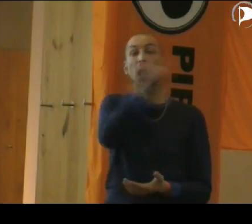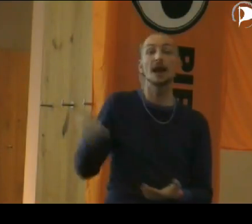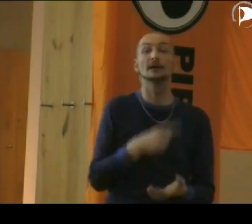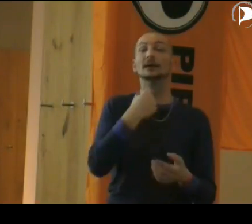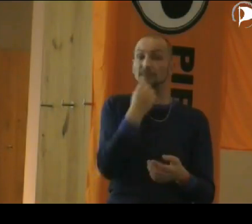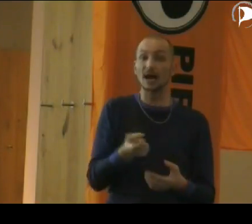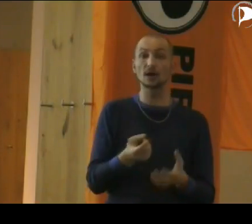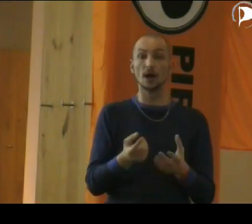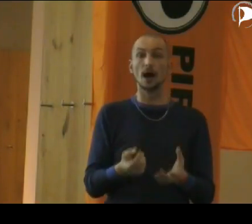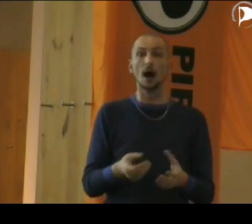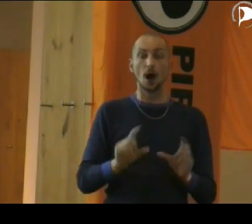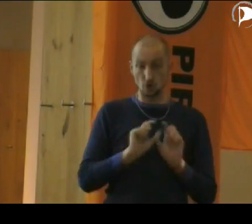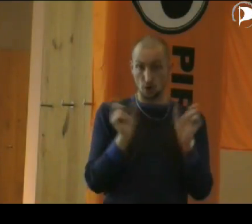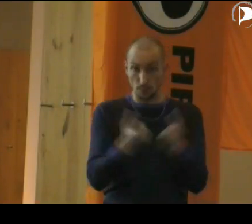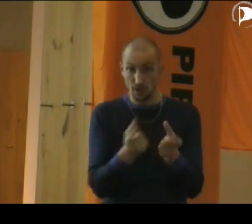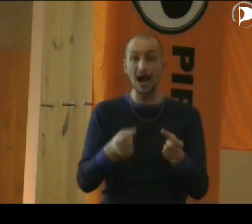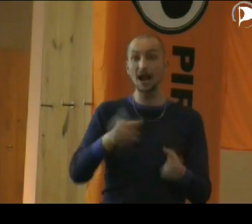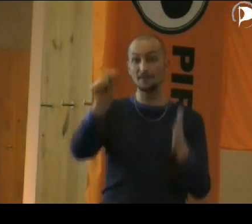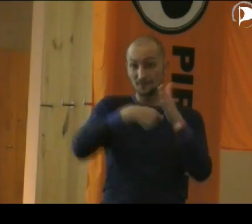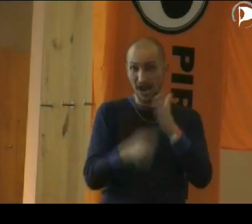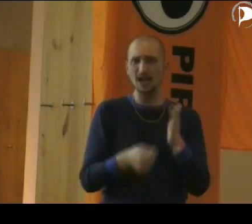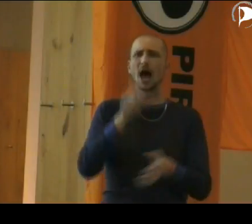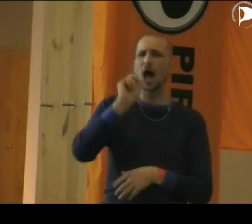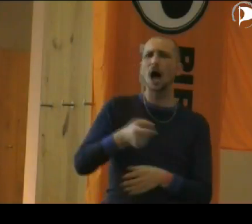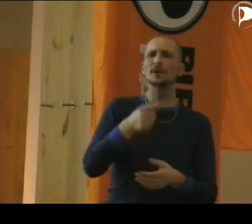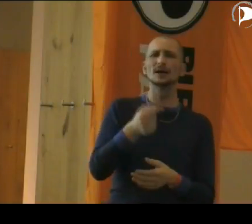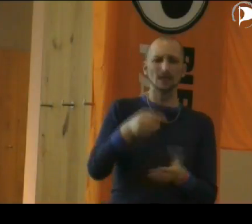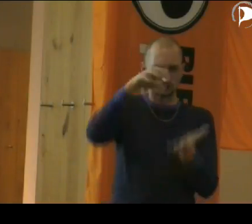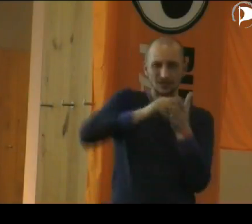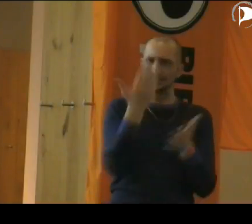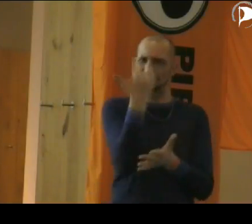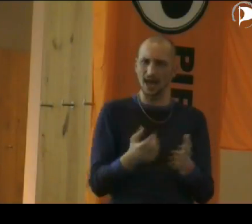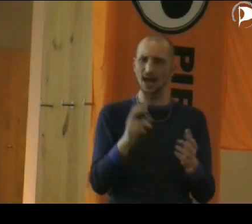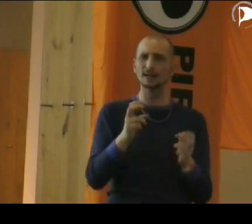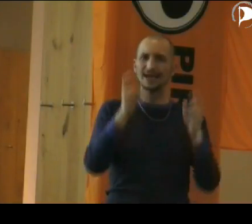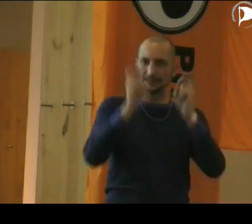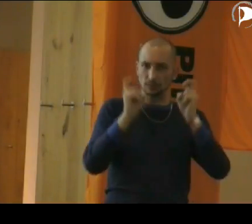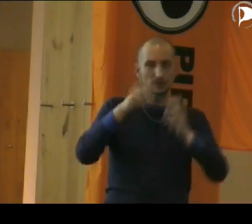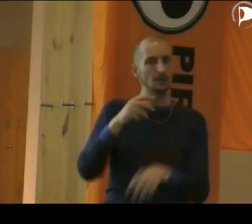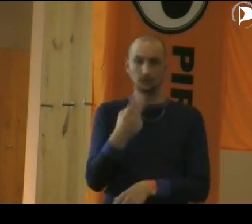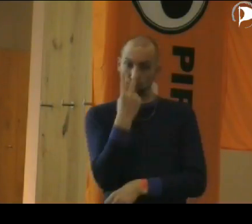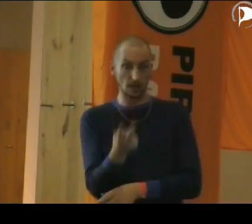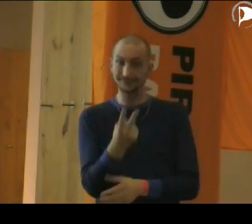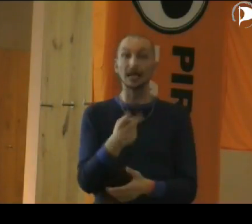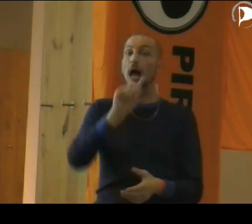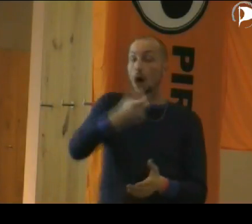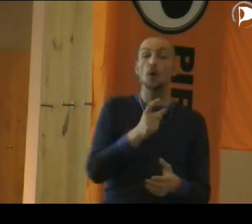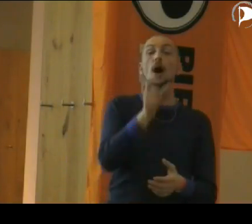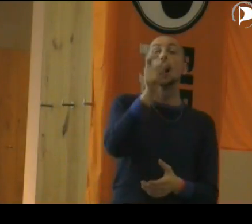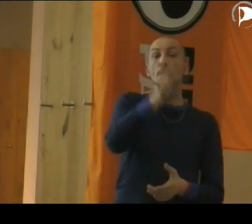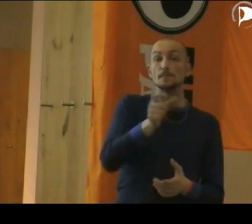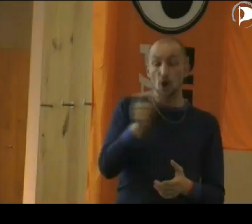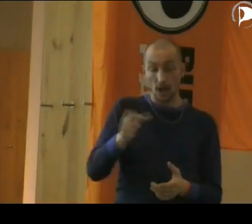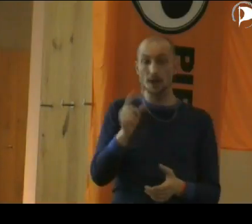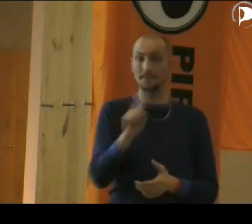kommunalwahlen 2014 ganz stolz oder jemand schon zu stark sanktionen auch bürgermeister war ein wahnsinn